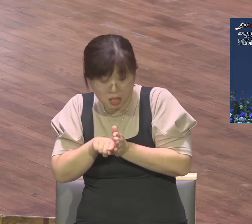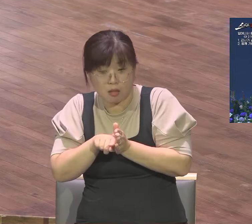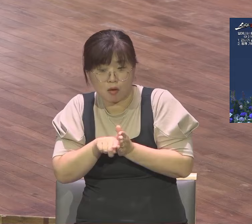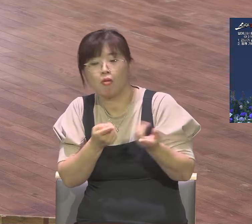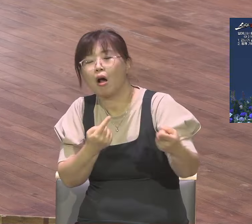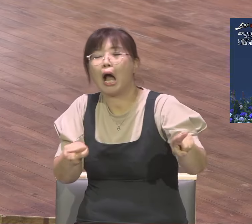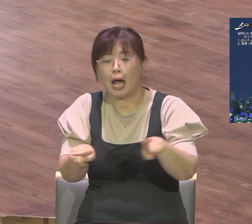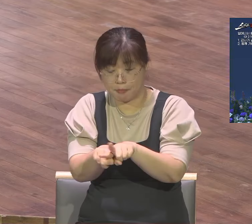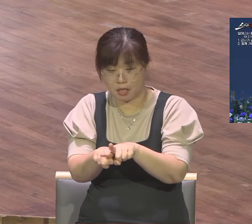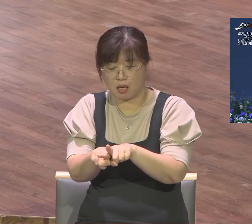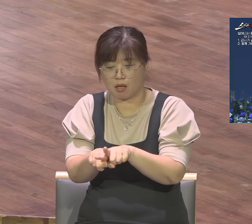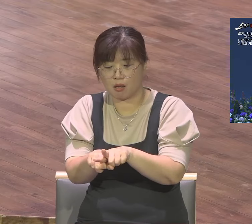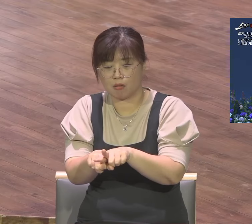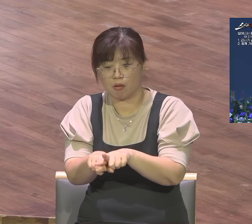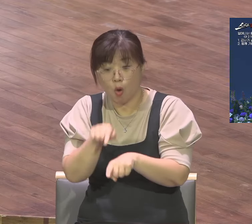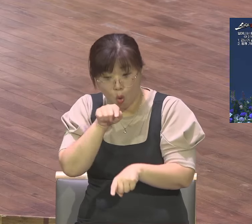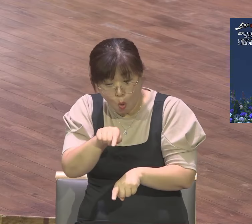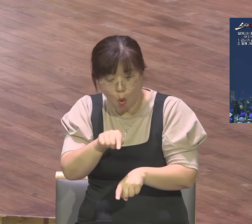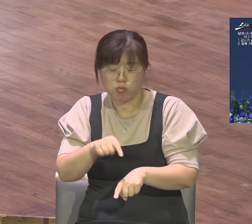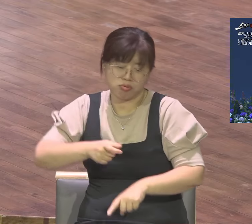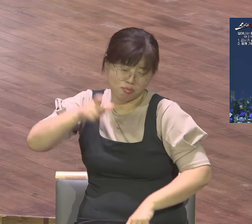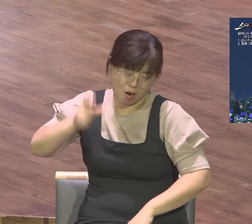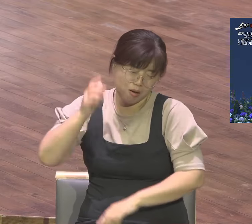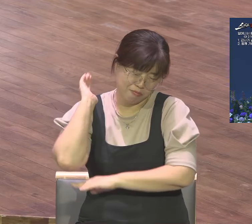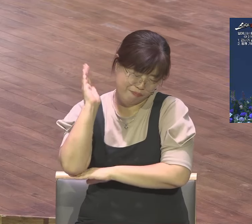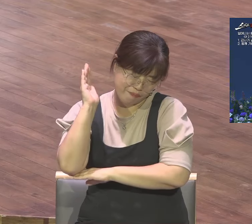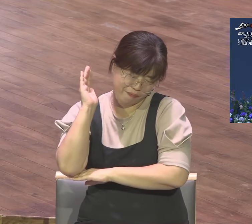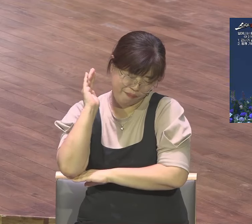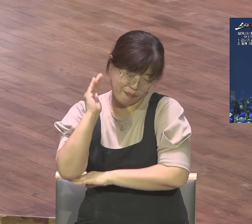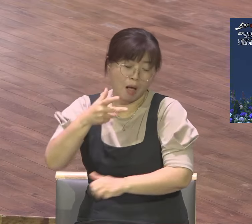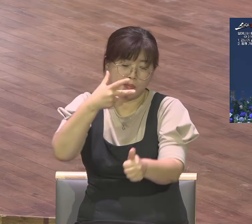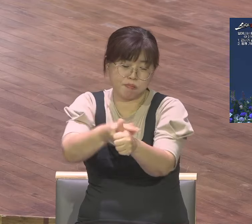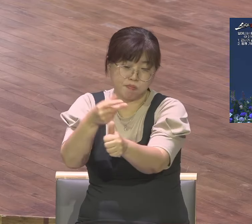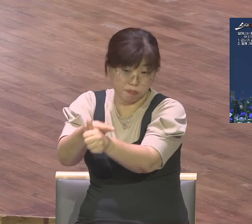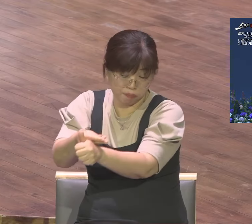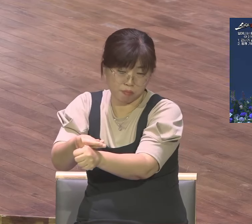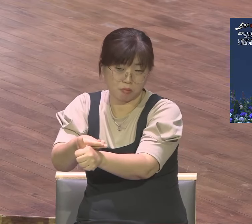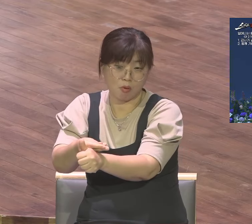하겠어요. 서로 신뢰. 이 부분이 너무 잘 됐다라고 그렇게 말해요.